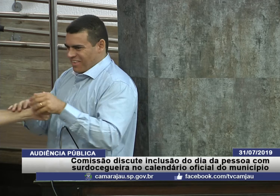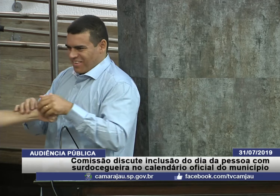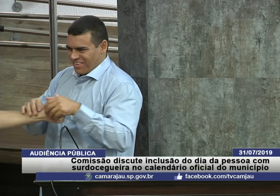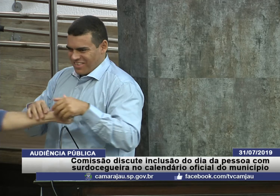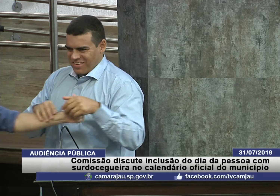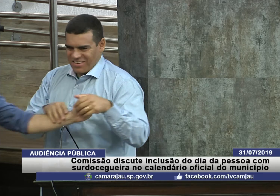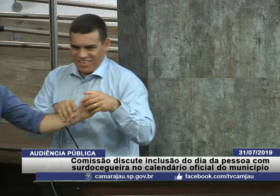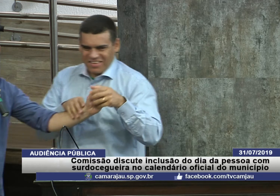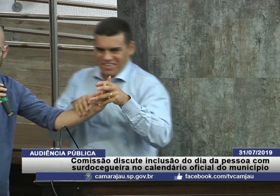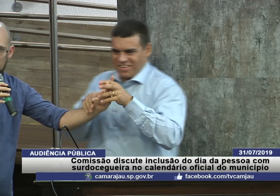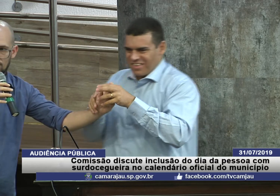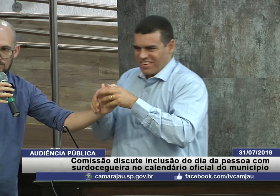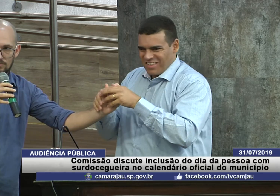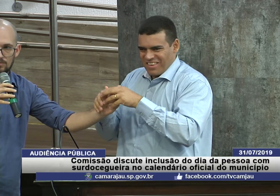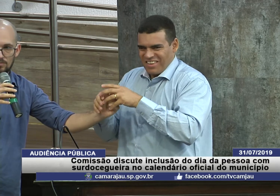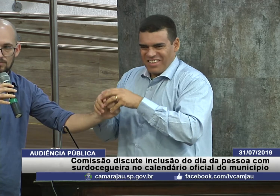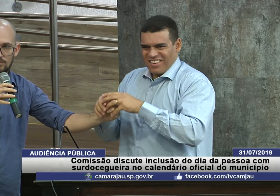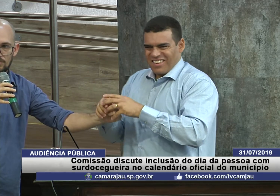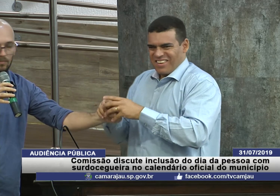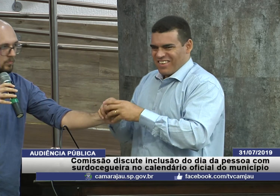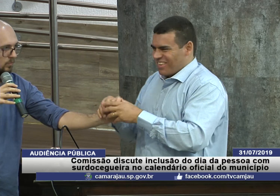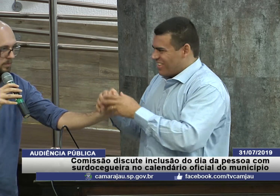aí.